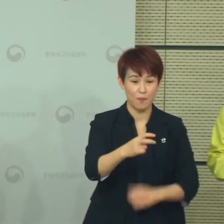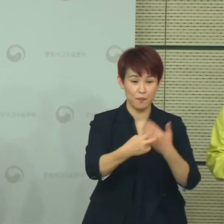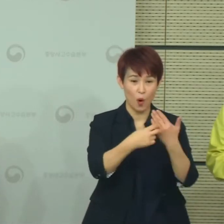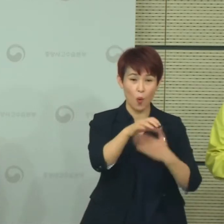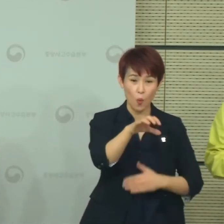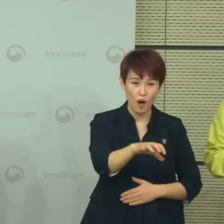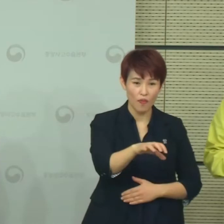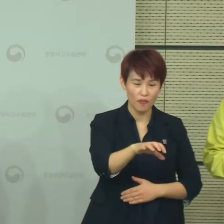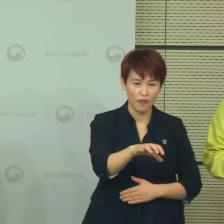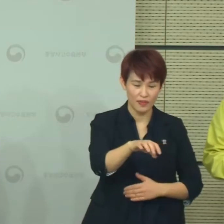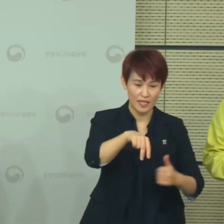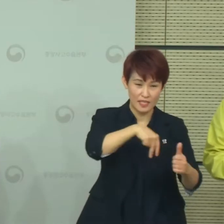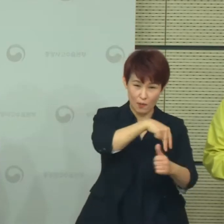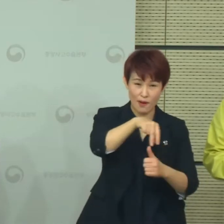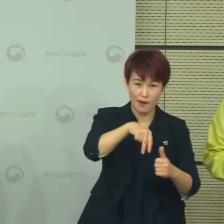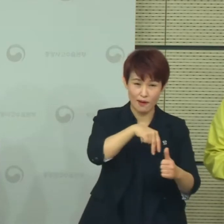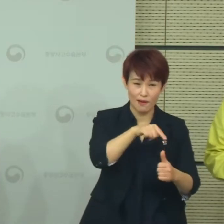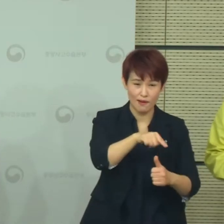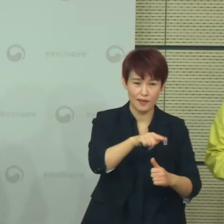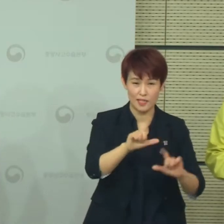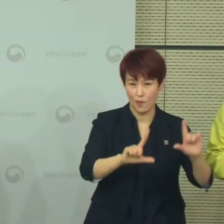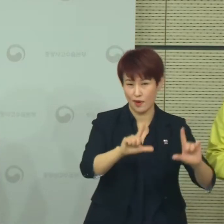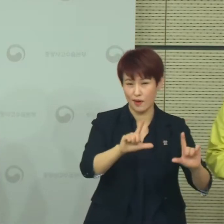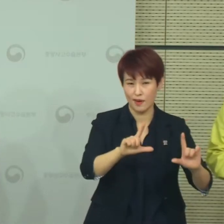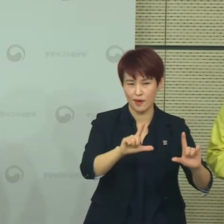현지 임상적인 상황에 대해서는 그